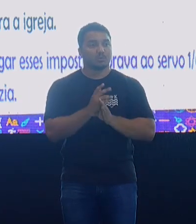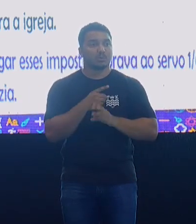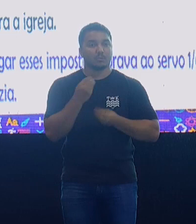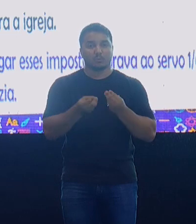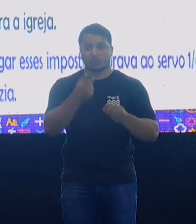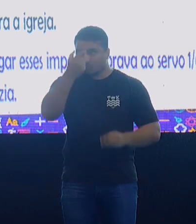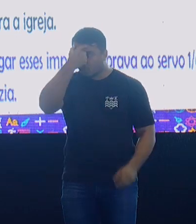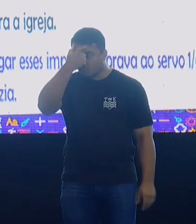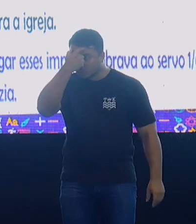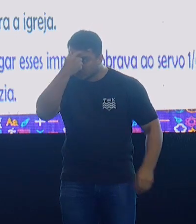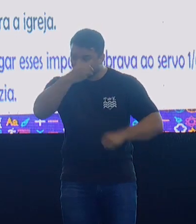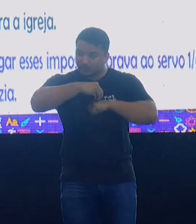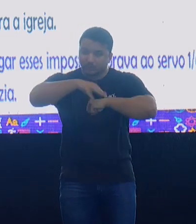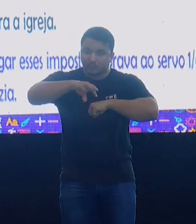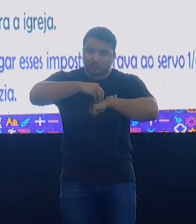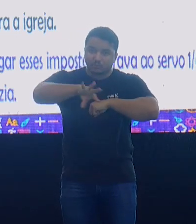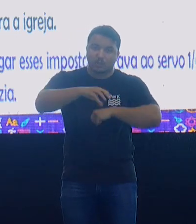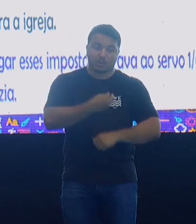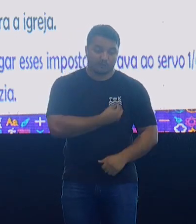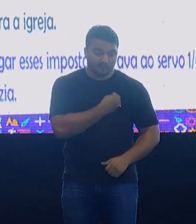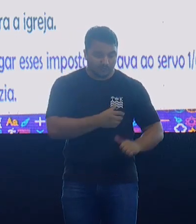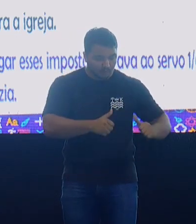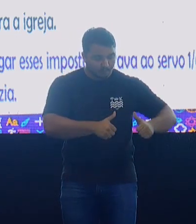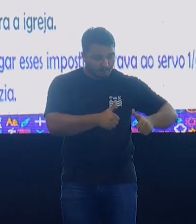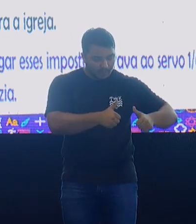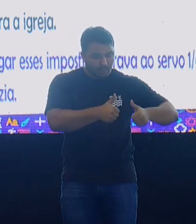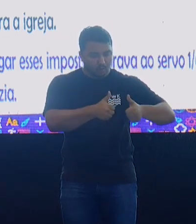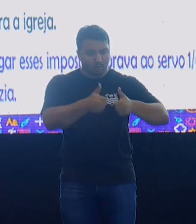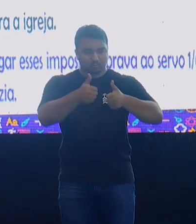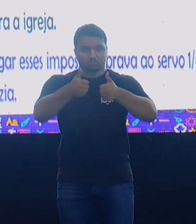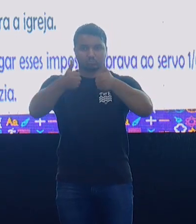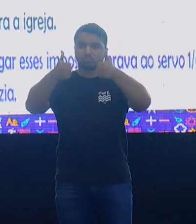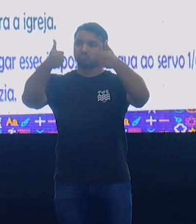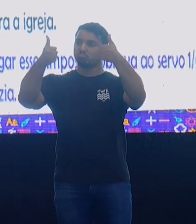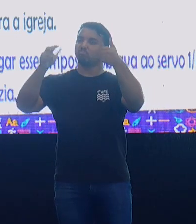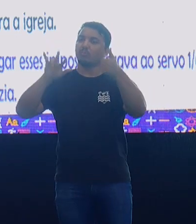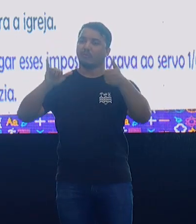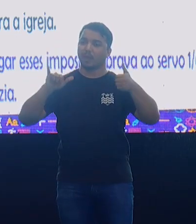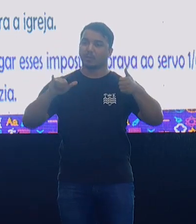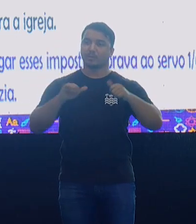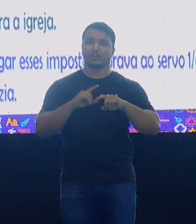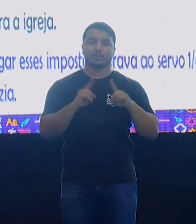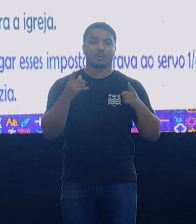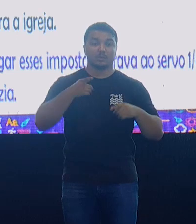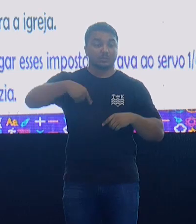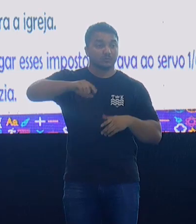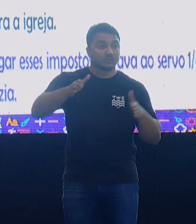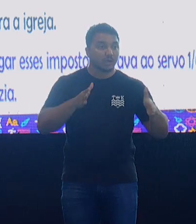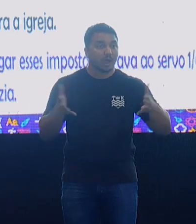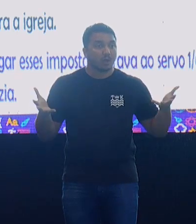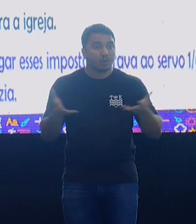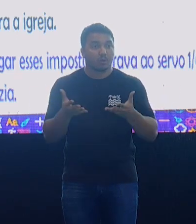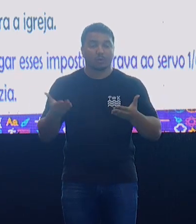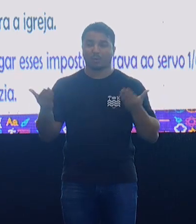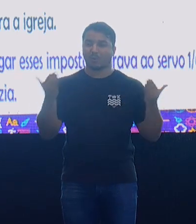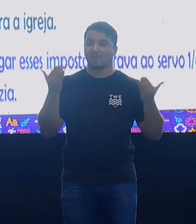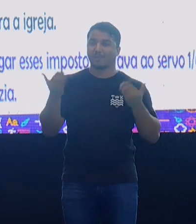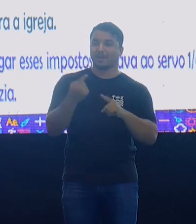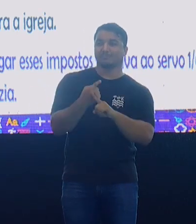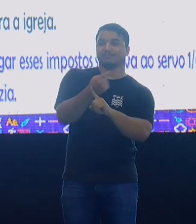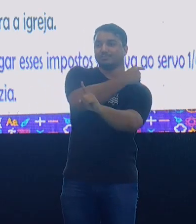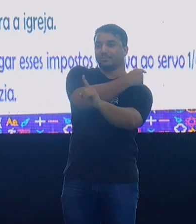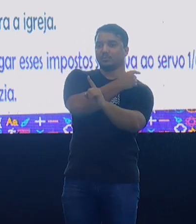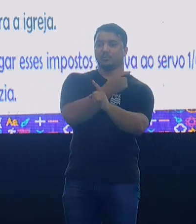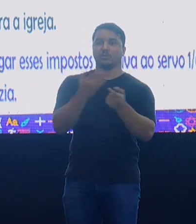de consciência, de entender que a vida vai melhorando aos pouquinhos, não é? que a geração de vocês já está muito melhor do que a geração de